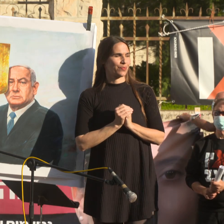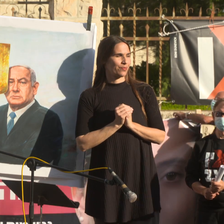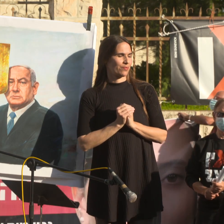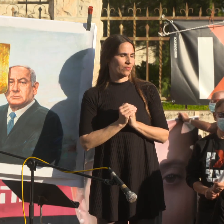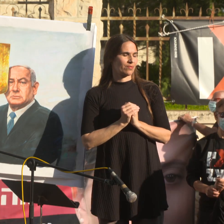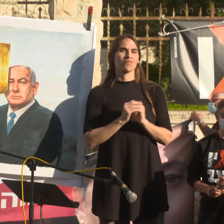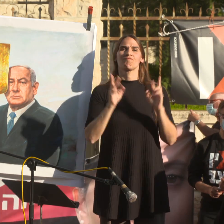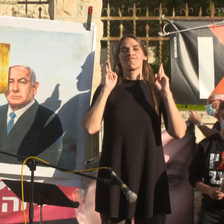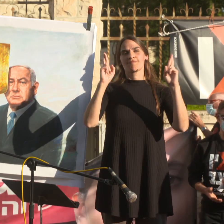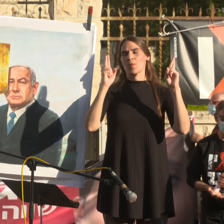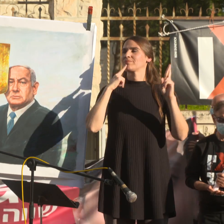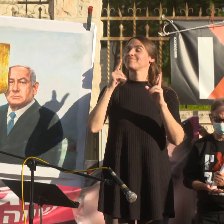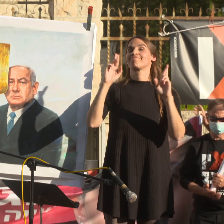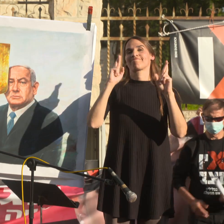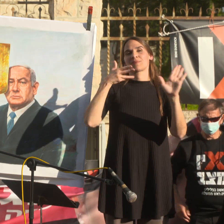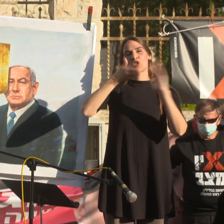והוא ילך.